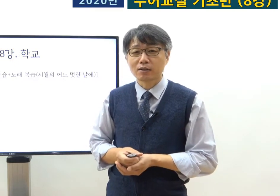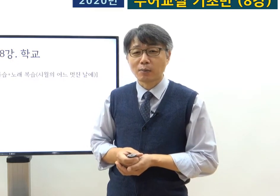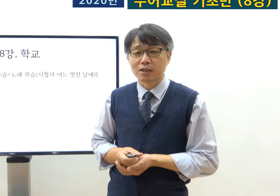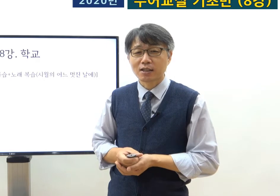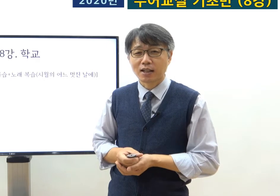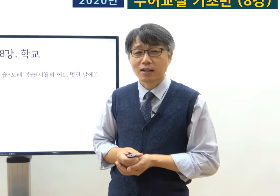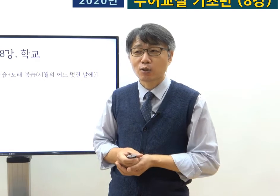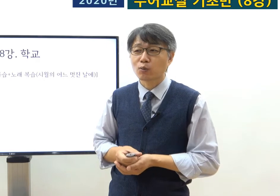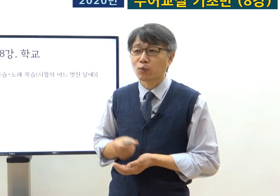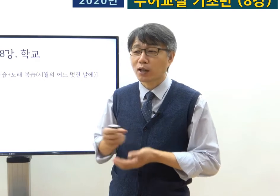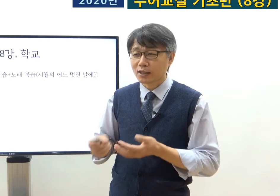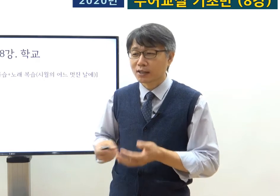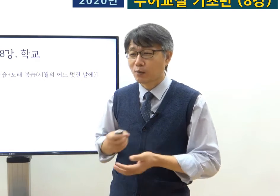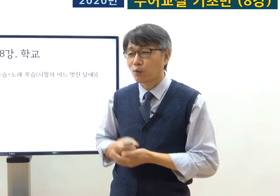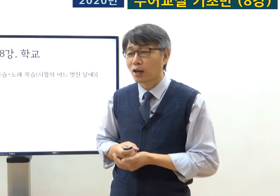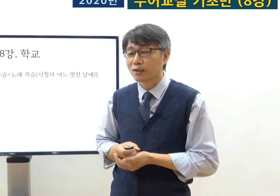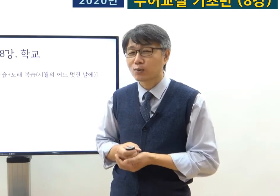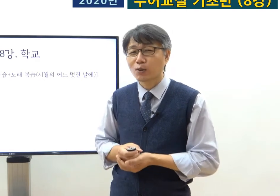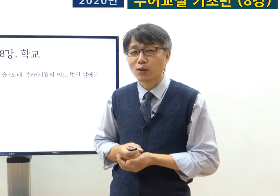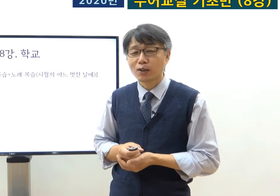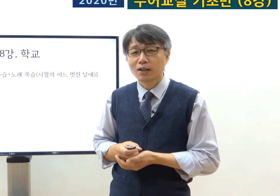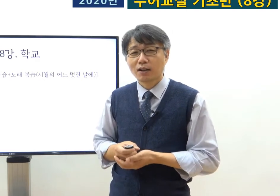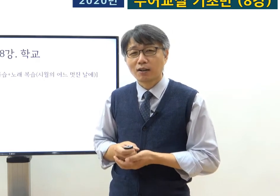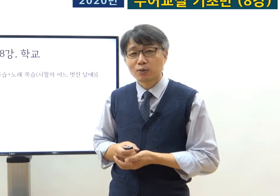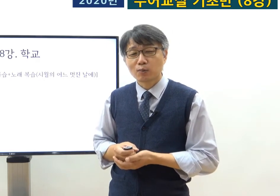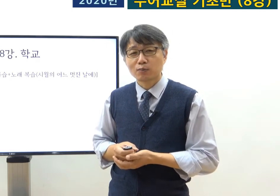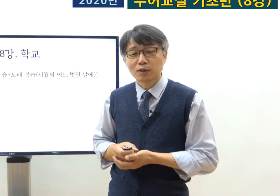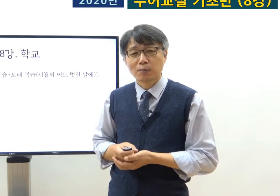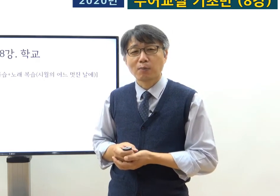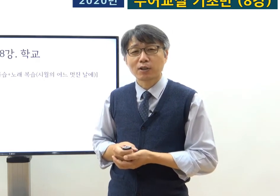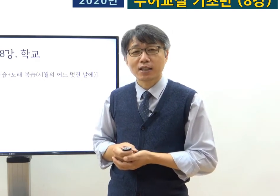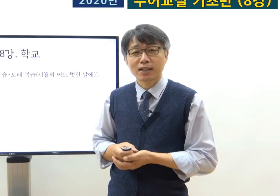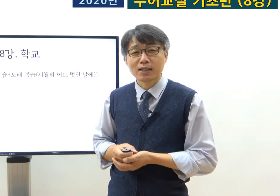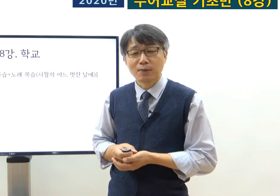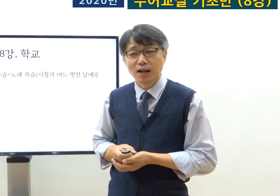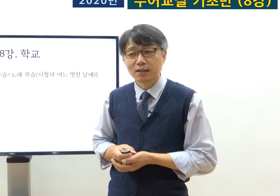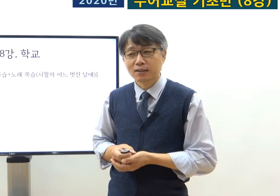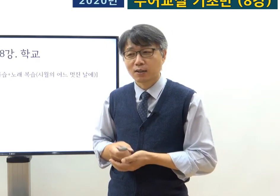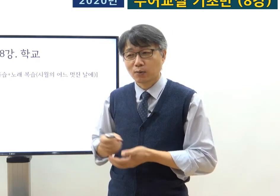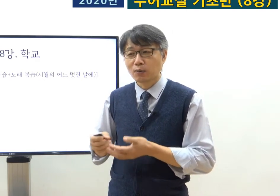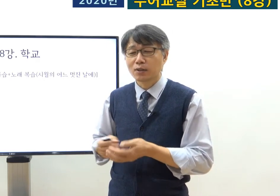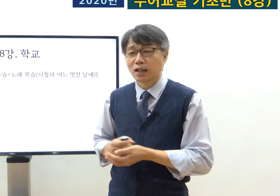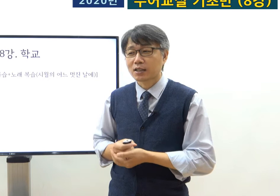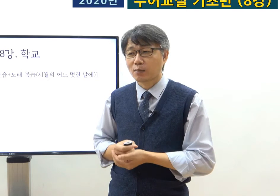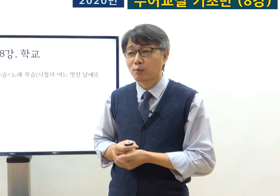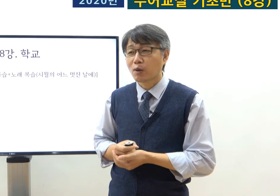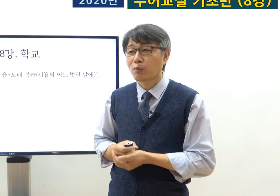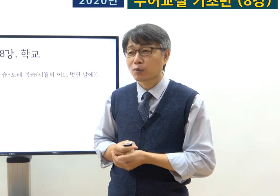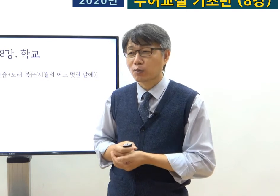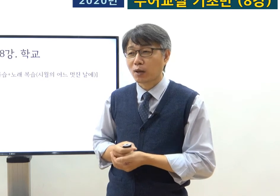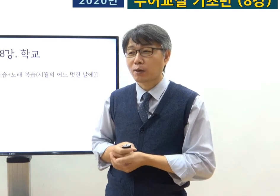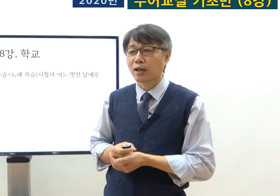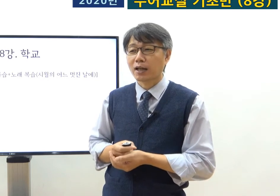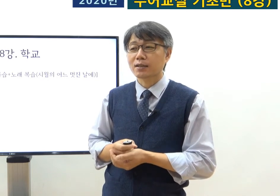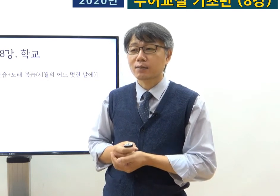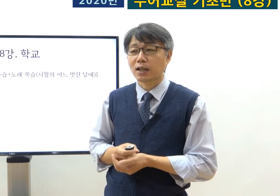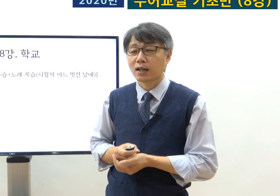멋진 날에, 저도 노래 가사를 잘 몰라가지고요. 좀 이제 버벅대긴 했지만, 그래도 같이 한번 배워보도록 하겠습니다.